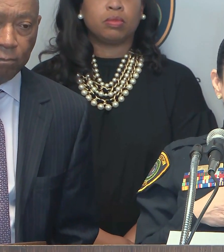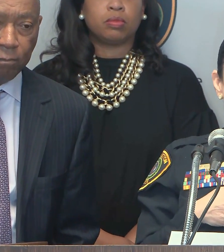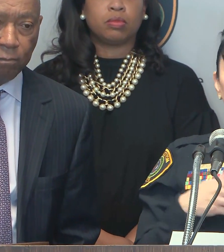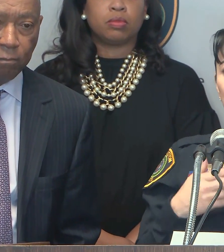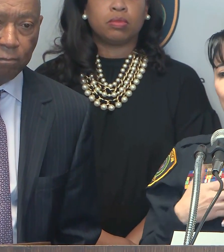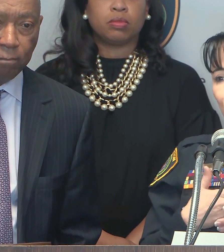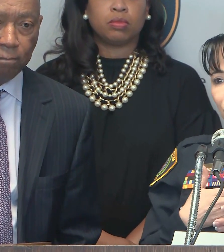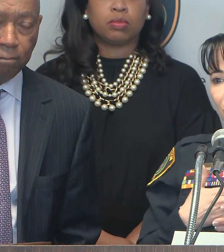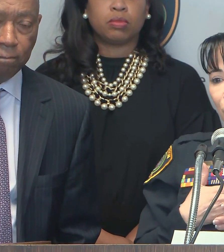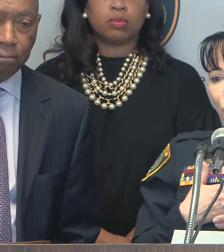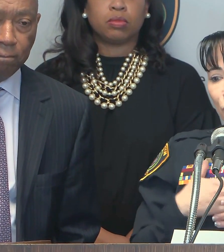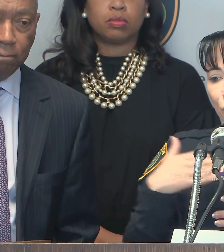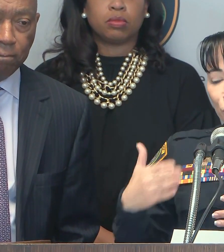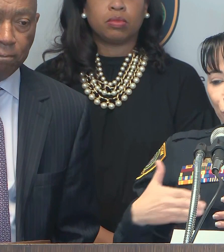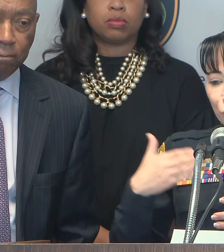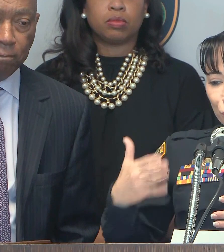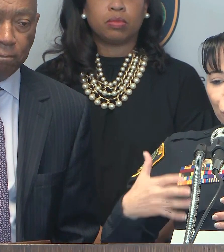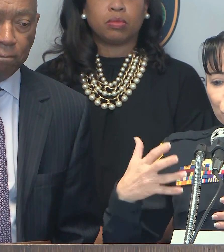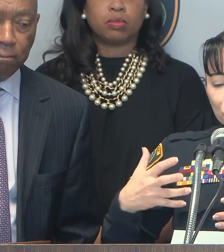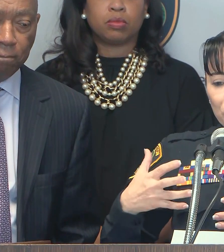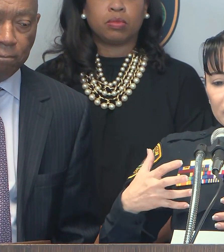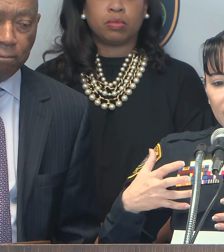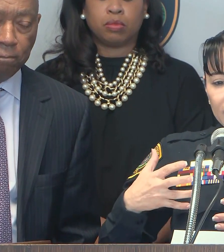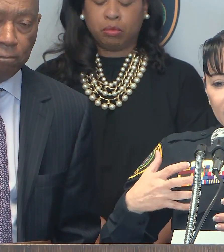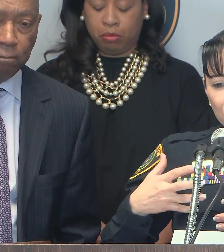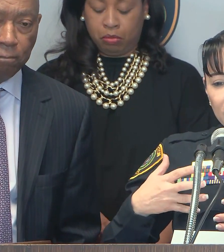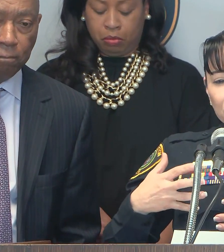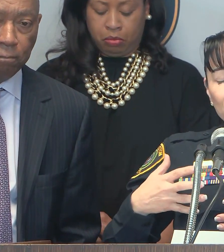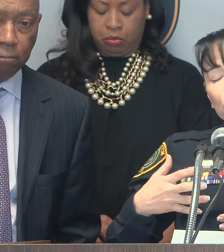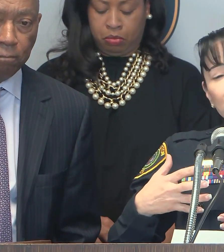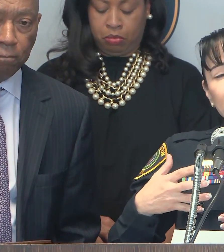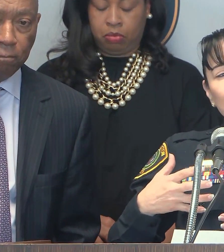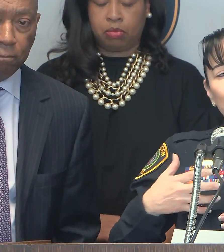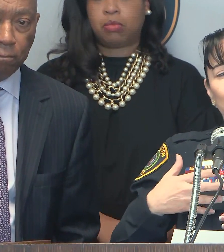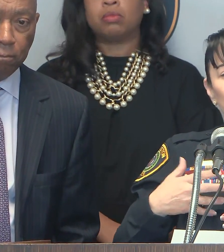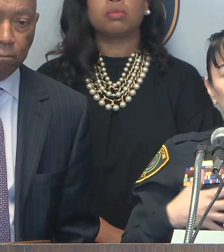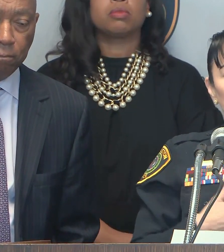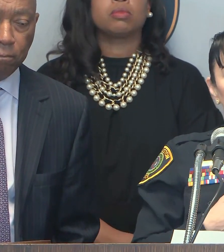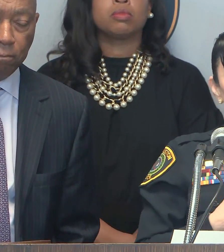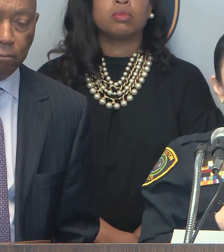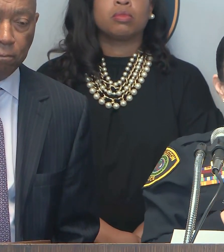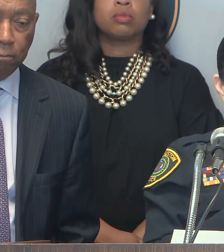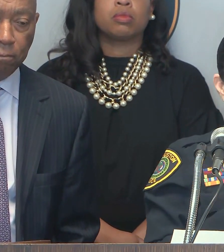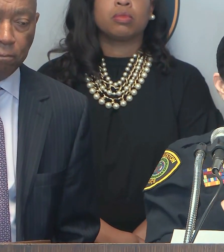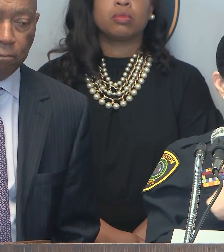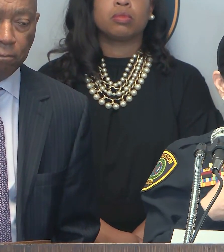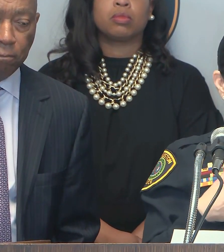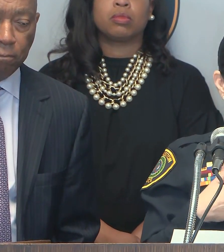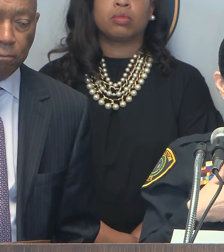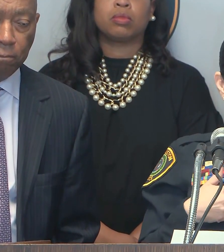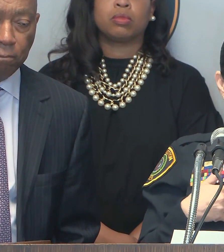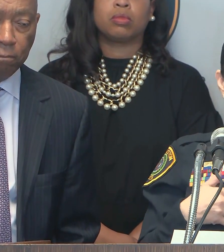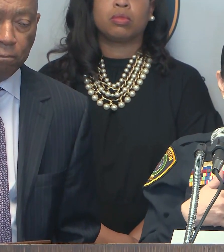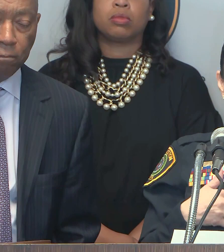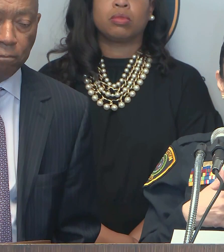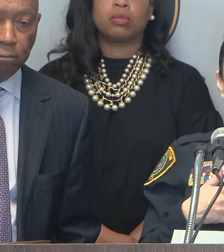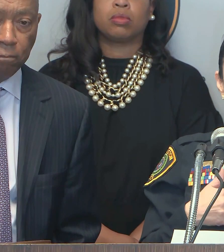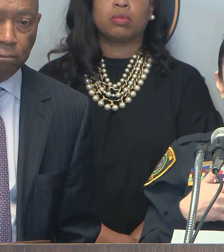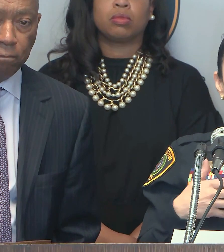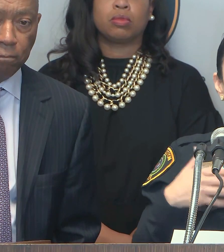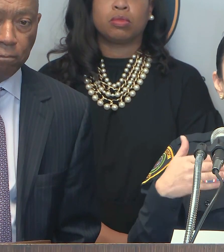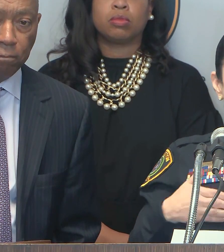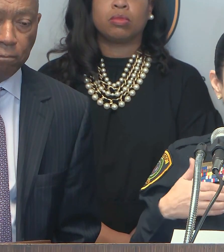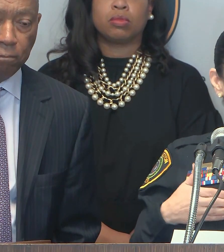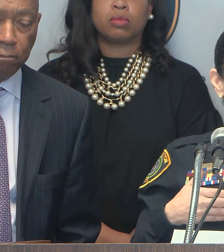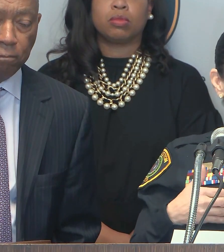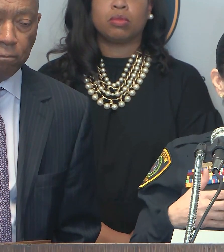bien duro, pero un mensaje que quiero dar a toda la comunidad: nosotros no lo podemos hacer solos, y solamente vamos